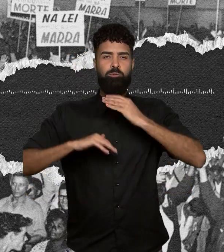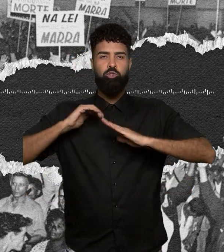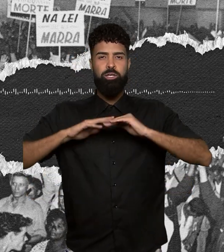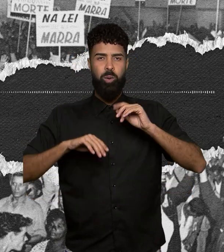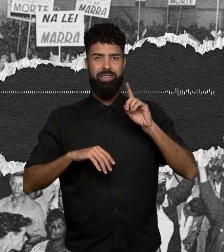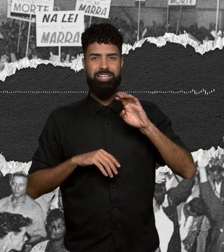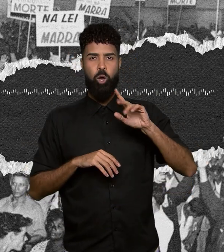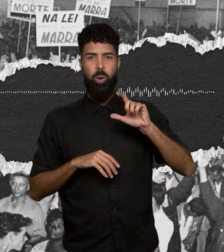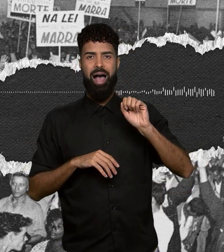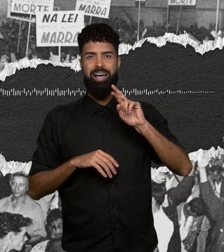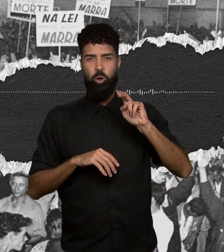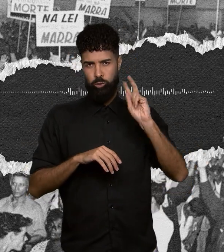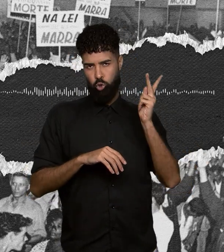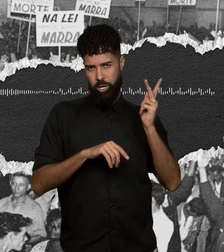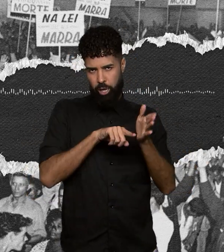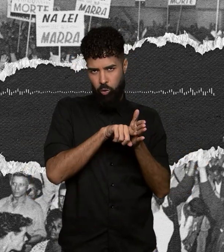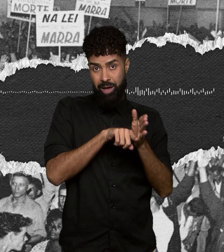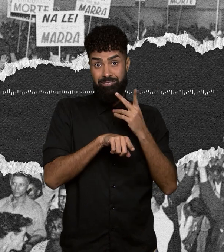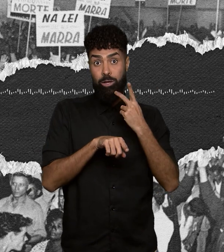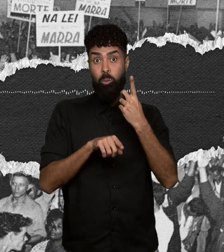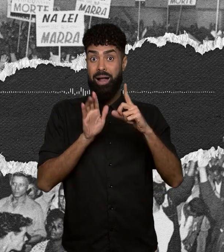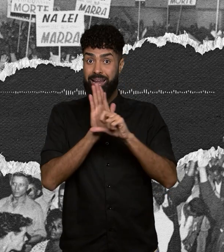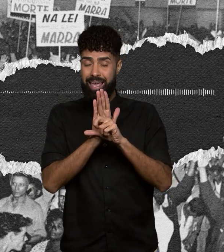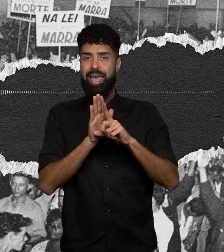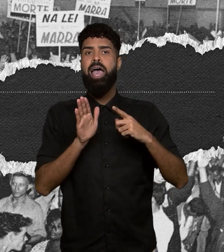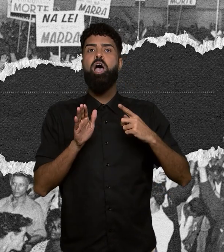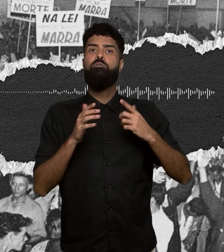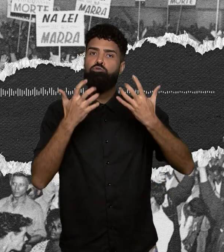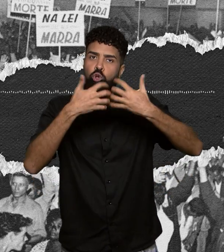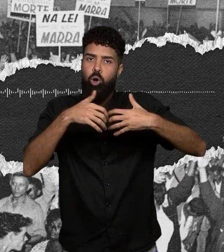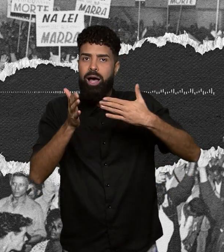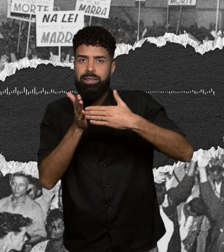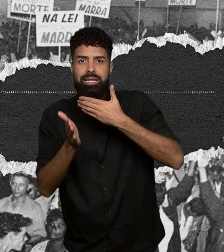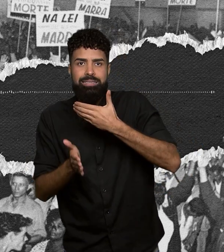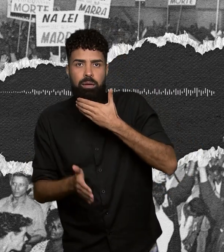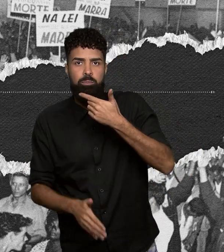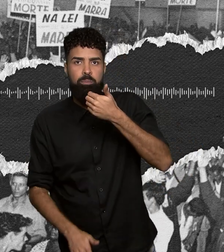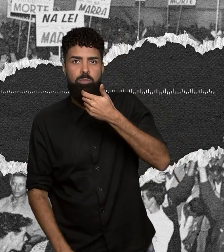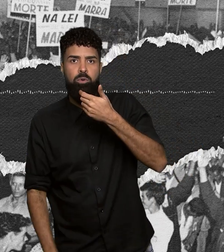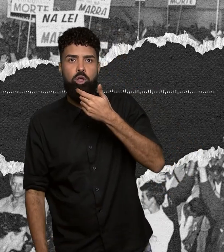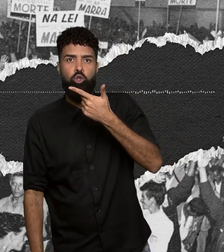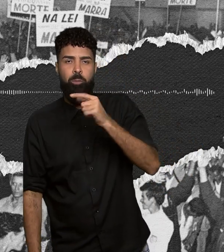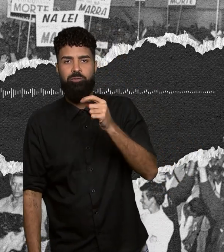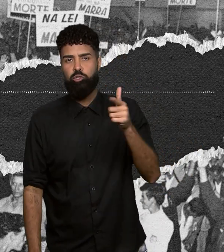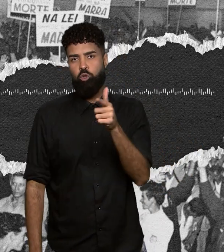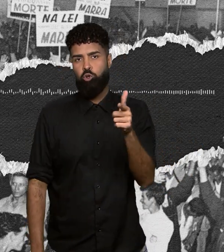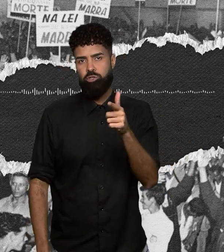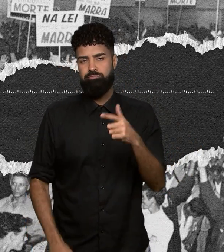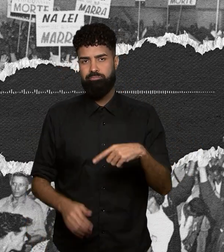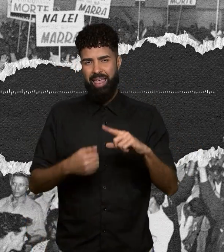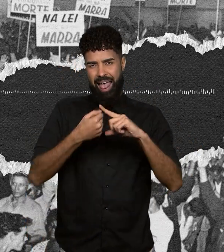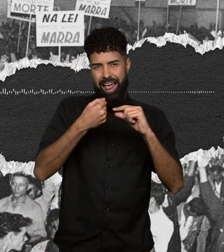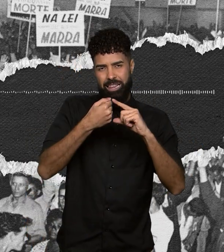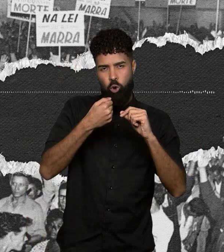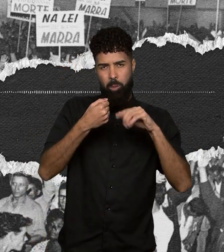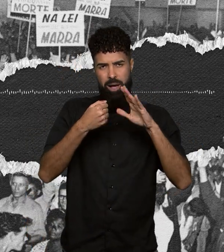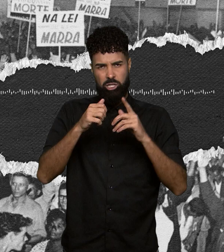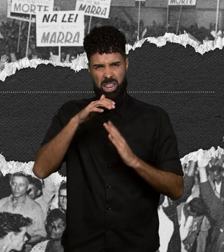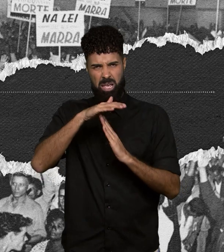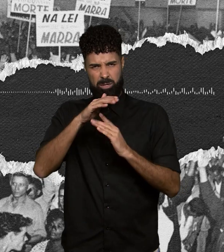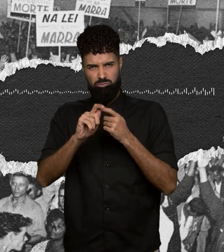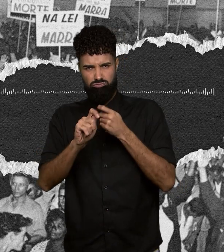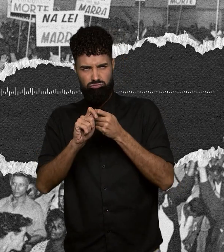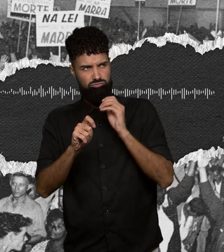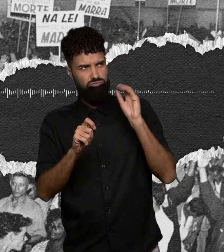lei que formalmente seguiu em vigor até dezembro de 2022 mas os artigos que colocavam limites mais duros à remessa de lucros pro